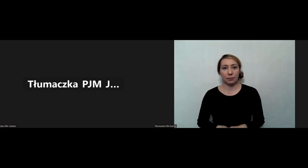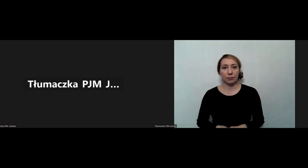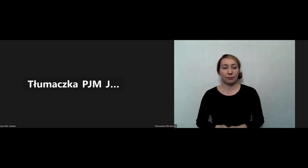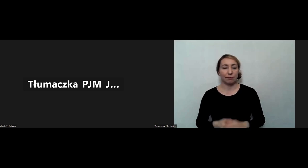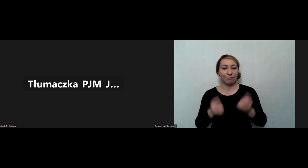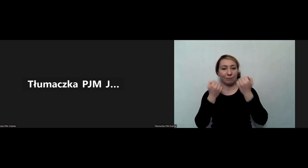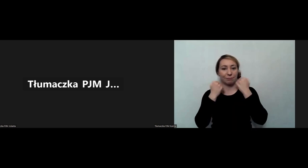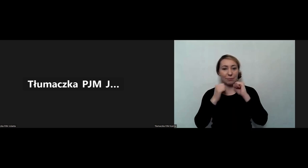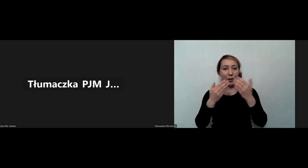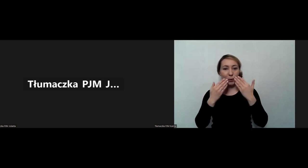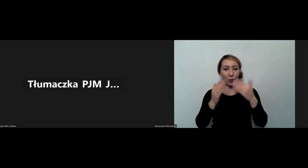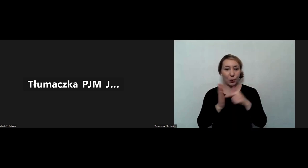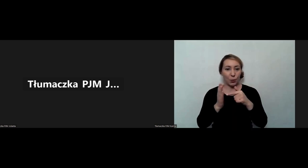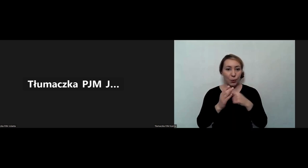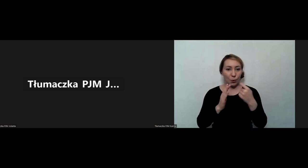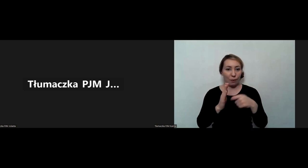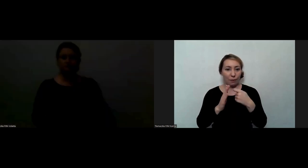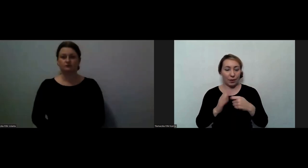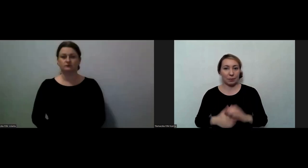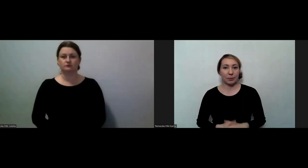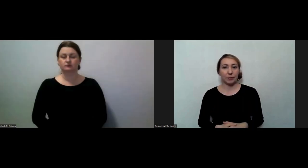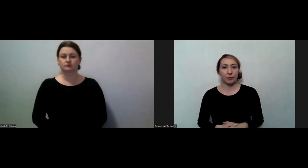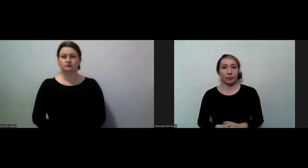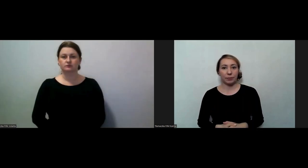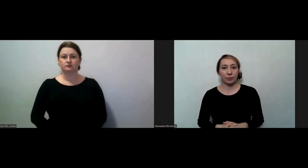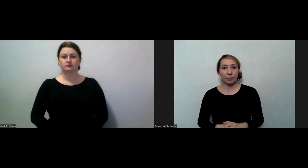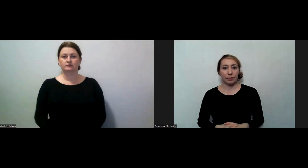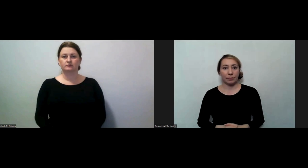Bardzo dziękuję za ten materiał, Olga.